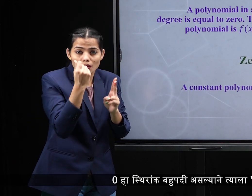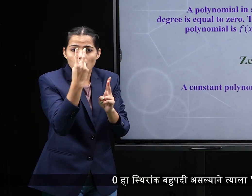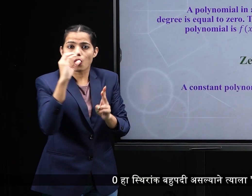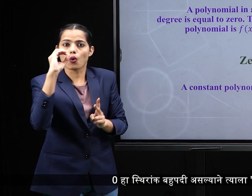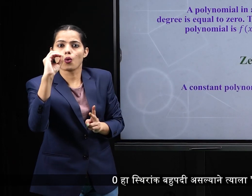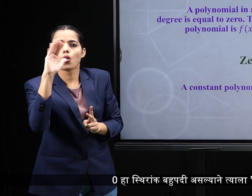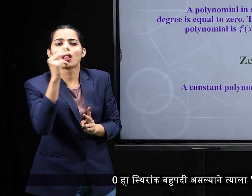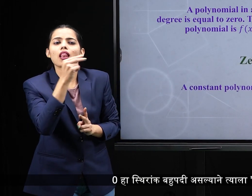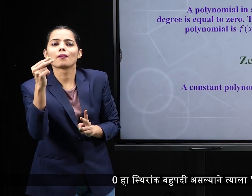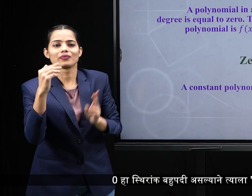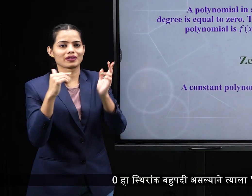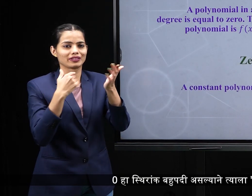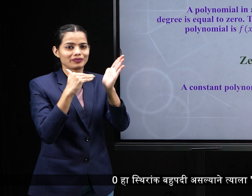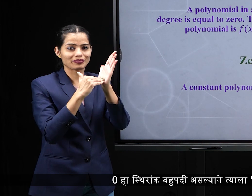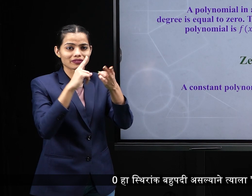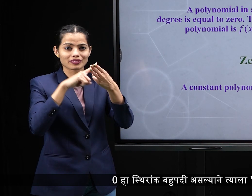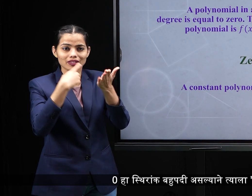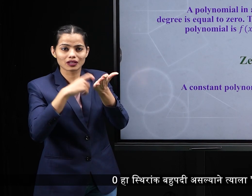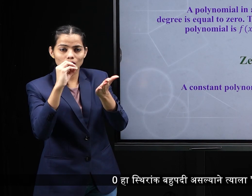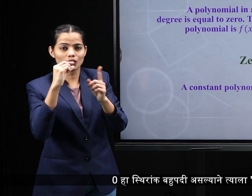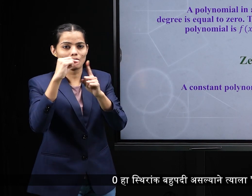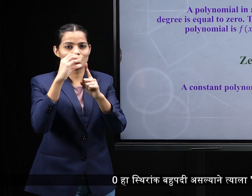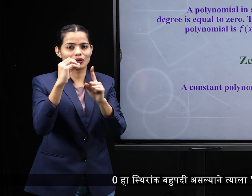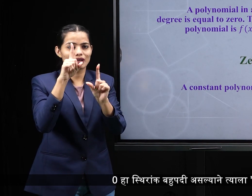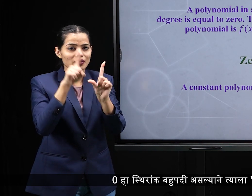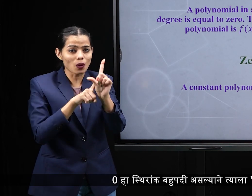बहुपदी असल्याने त्याला शून्य बहुपदी असे म्हणतात.